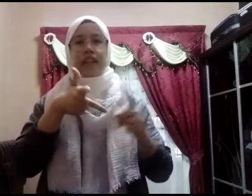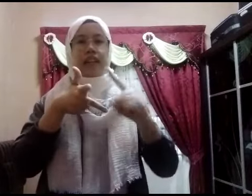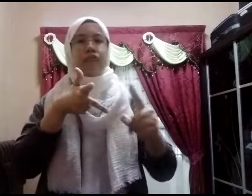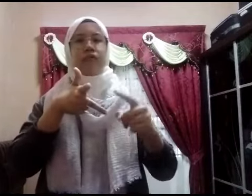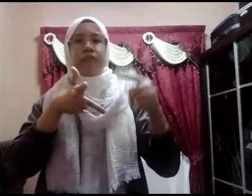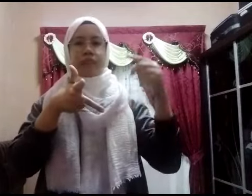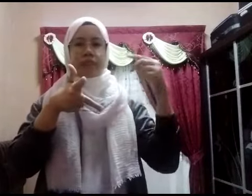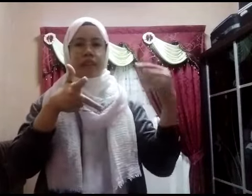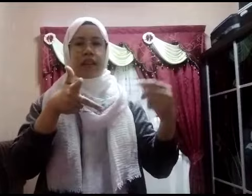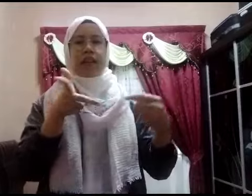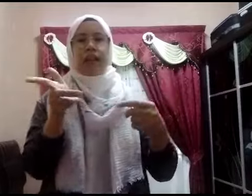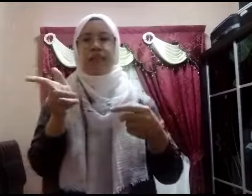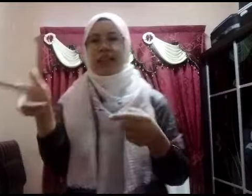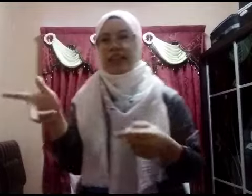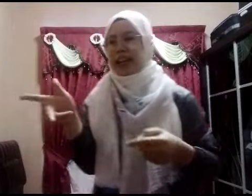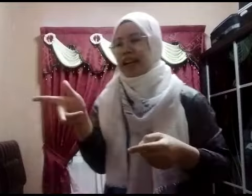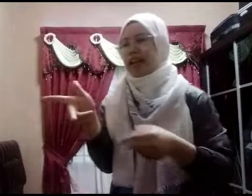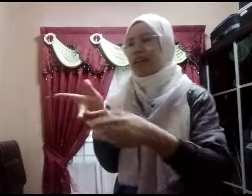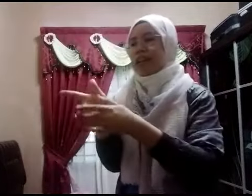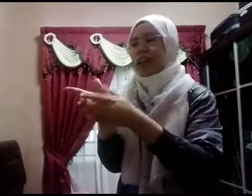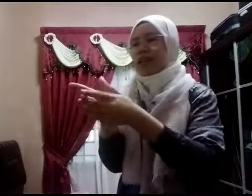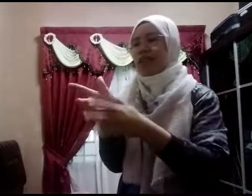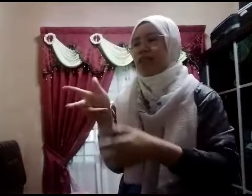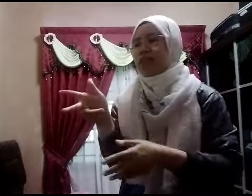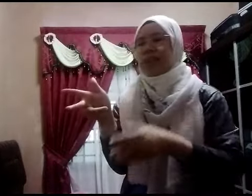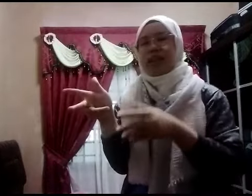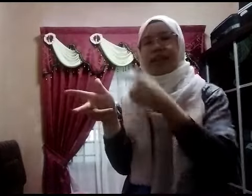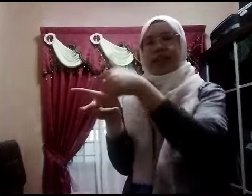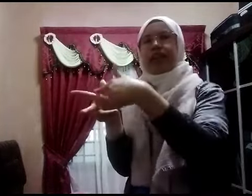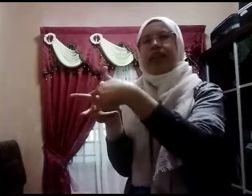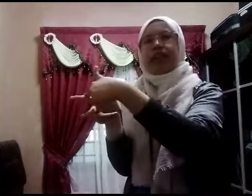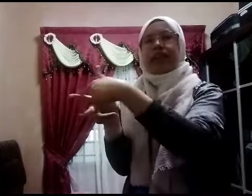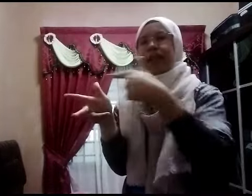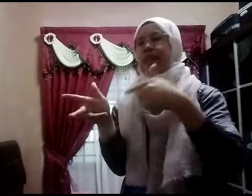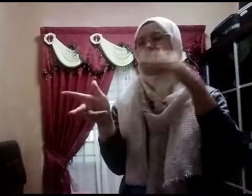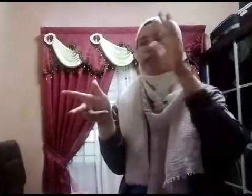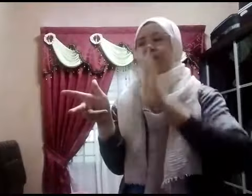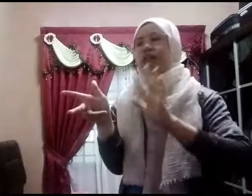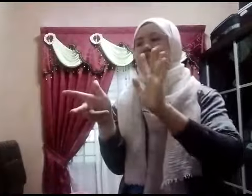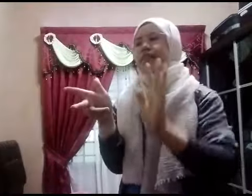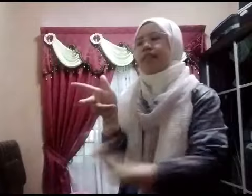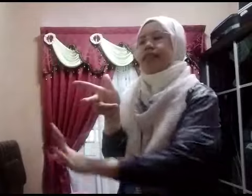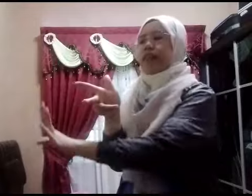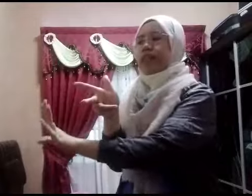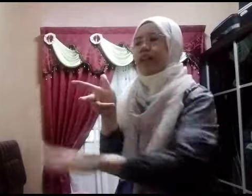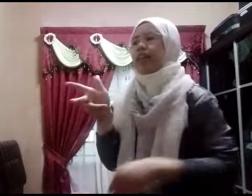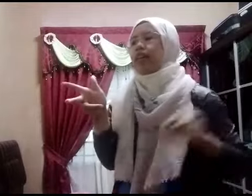tahu macam ini lah kan. Okay, so bila dia macam ni, biasanya lah sini north, sini south kan.